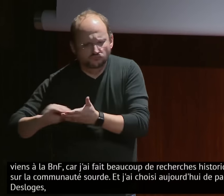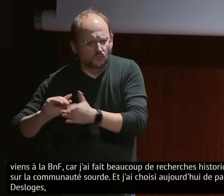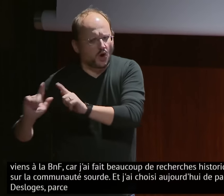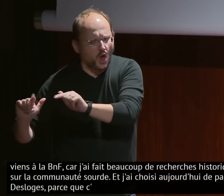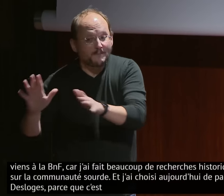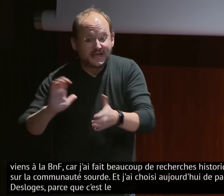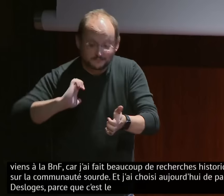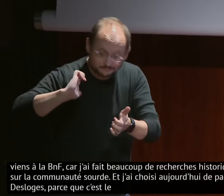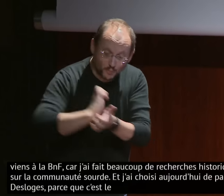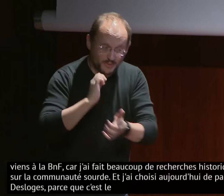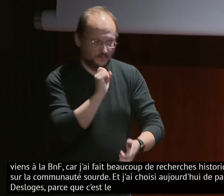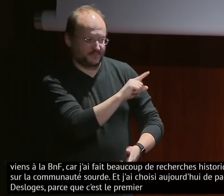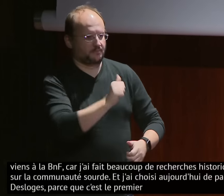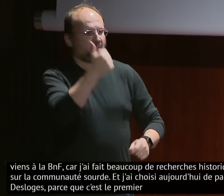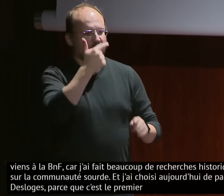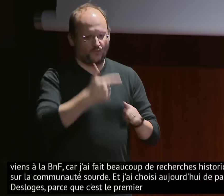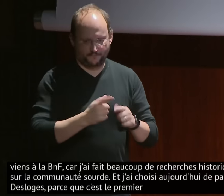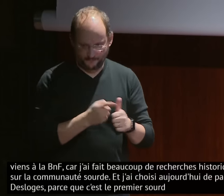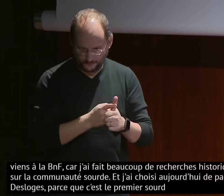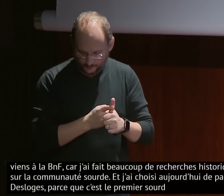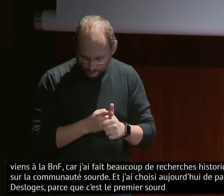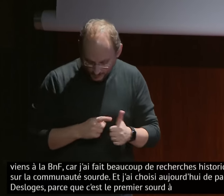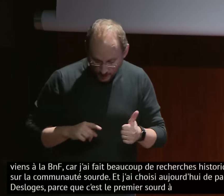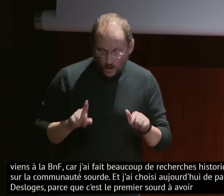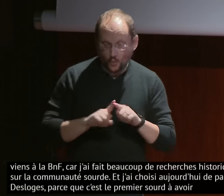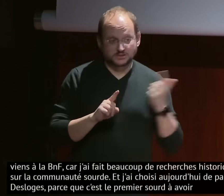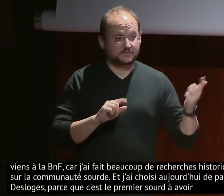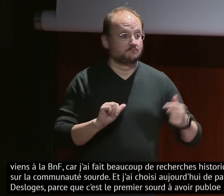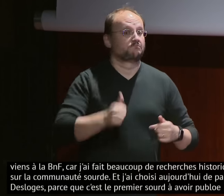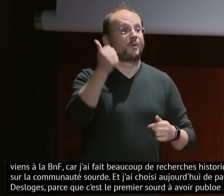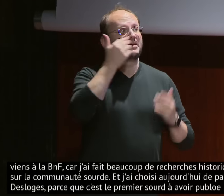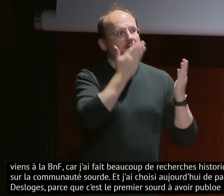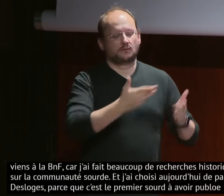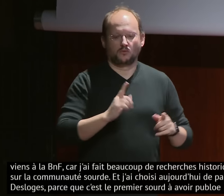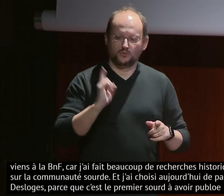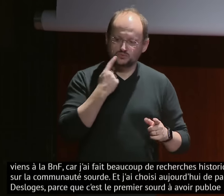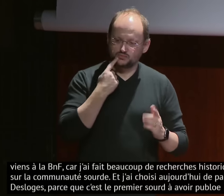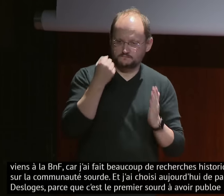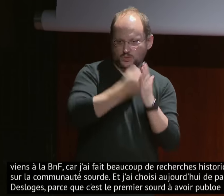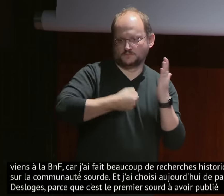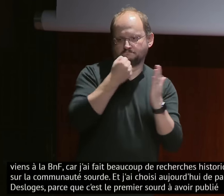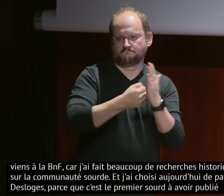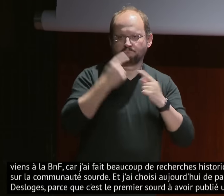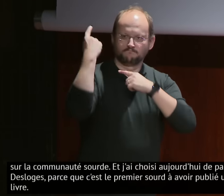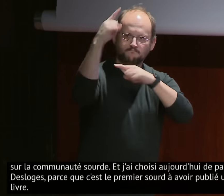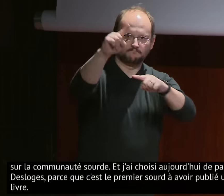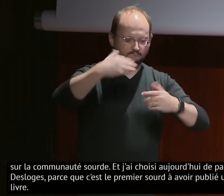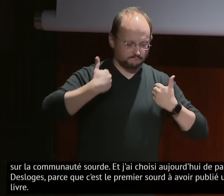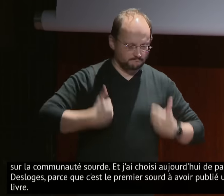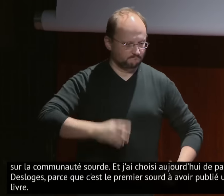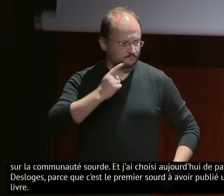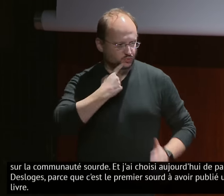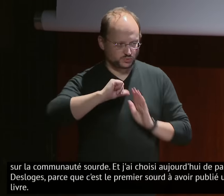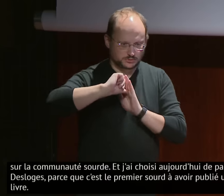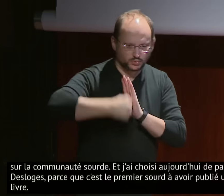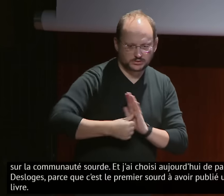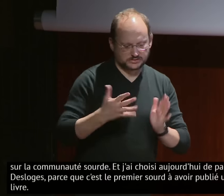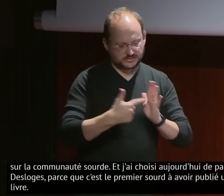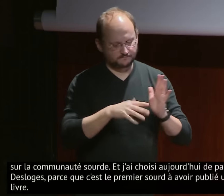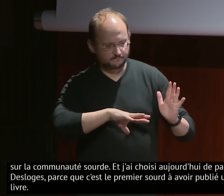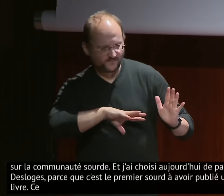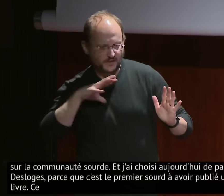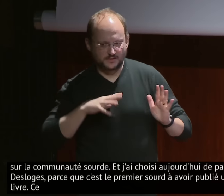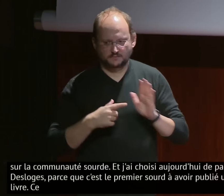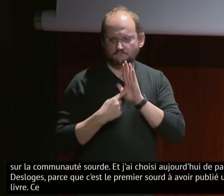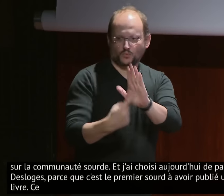livre. Bon, il y a eu quelques écrits auparavant, mais c'est le premier livre publié. Donc, ce premier livre publié vient de Desloges. Et